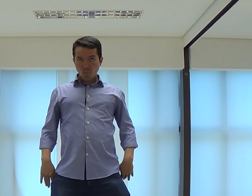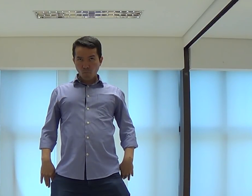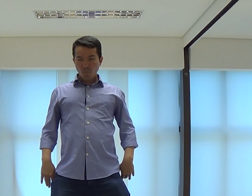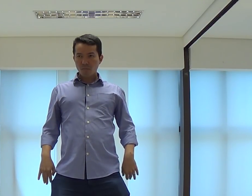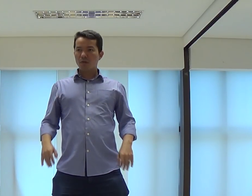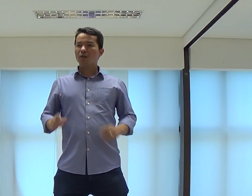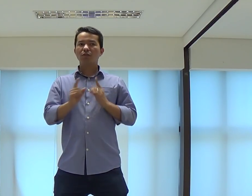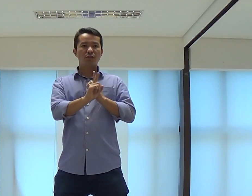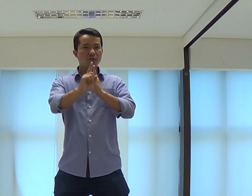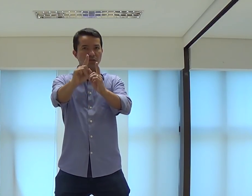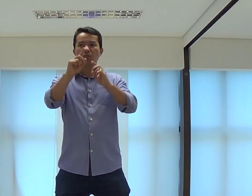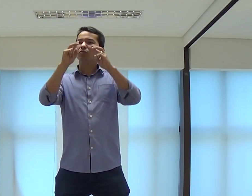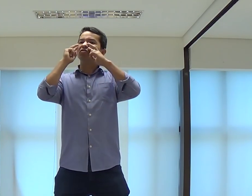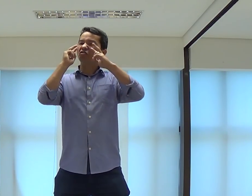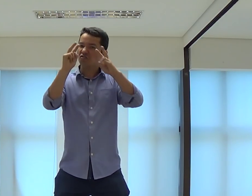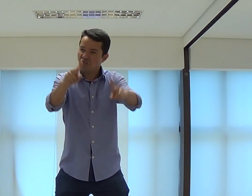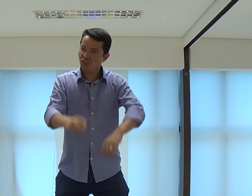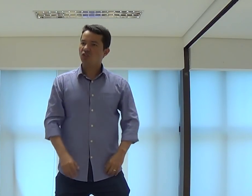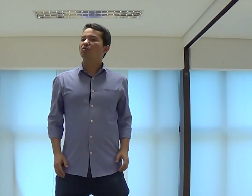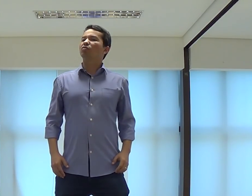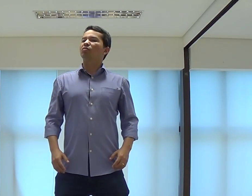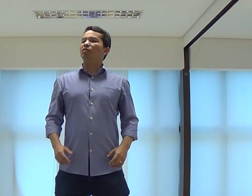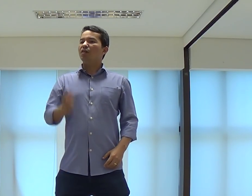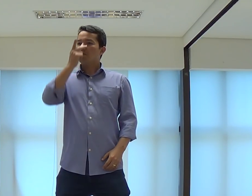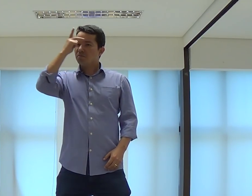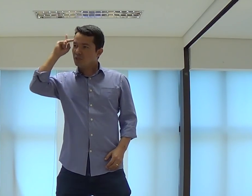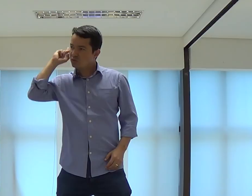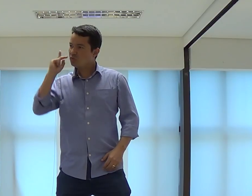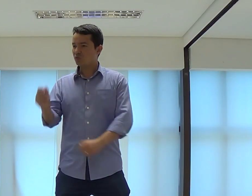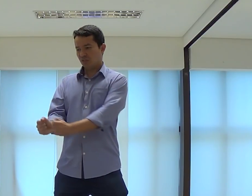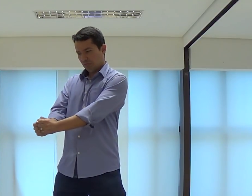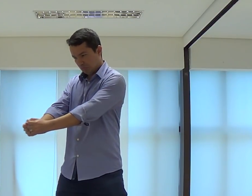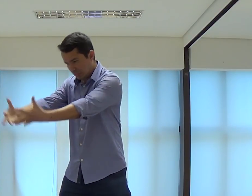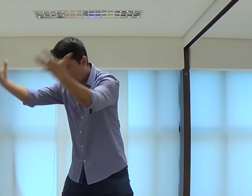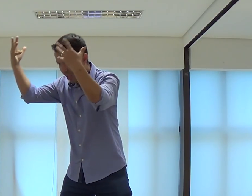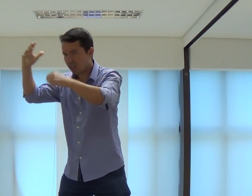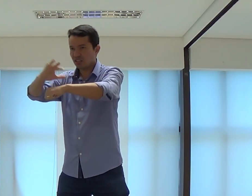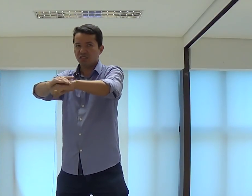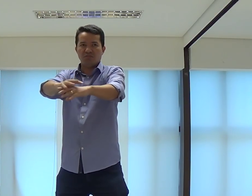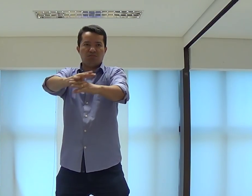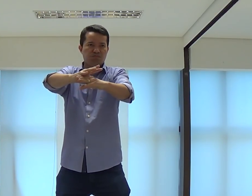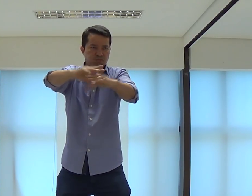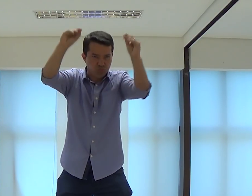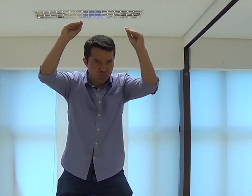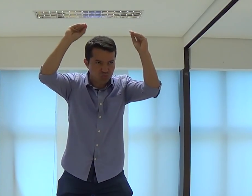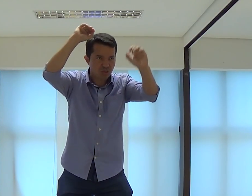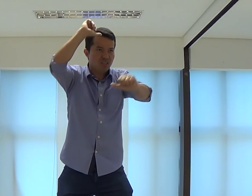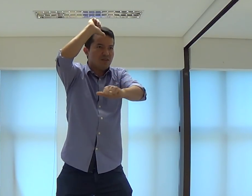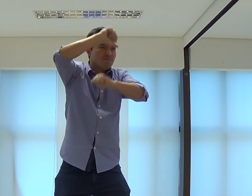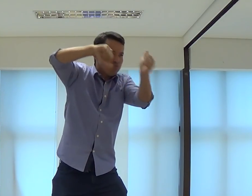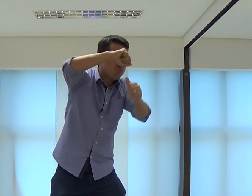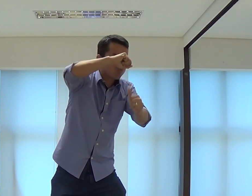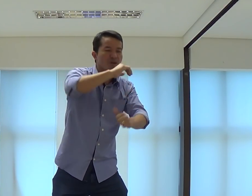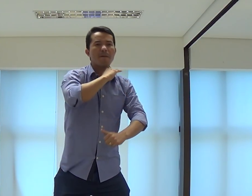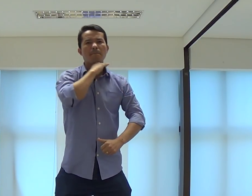pra gente. Né? Os discípulos, eles viram Jesus. Eles viram milagres sendo feitos,